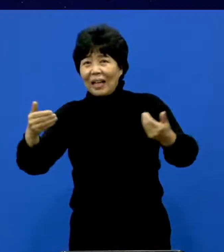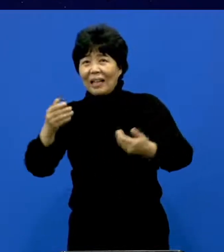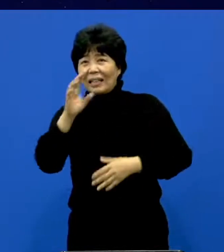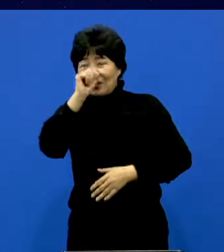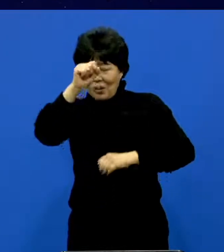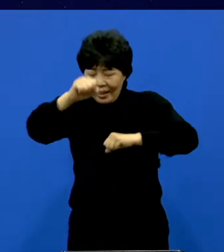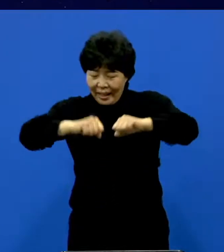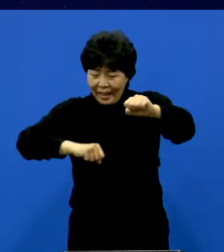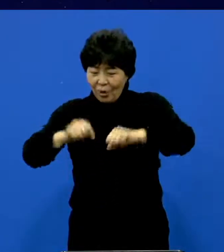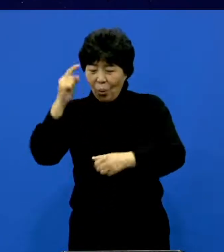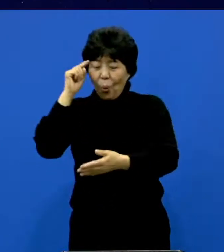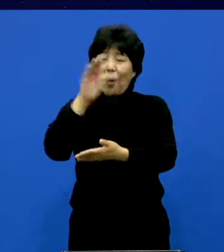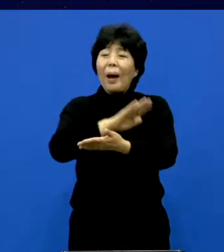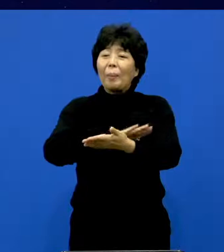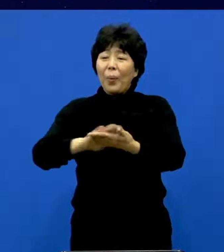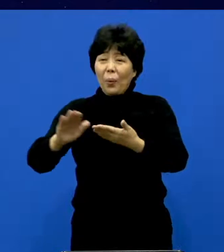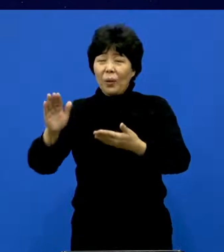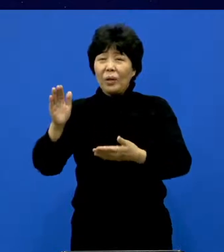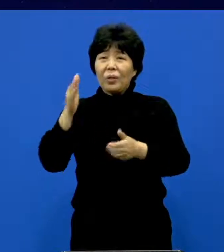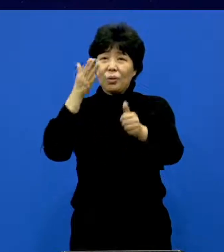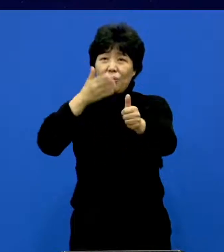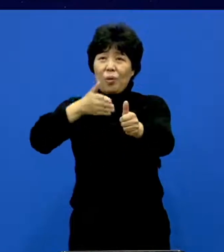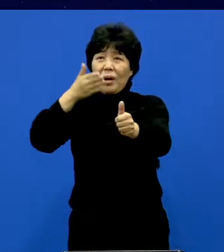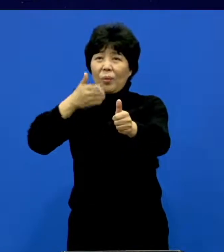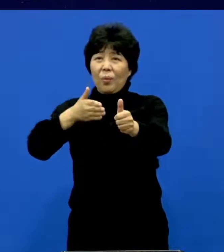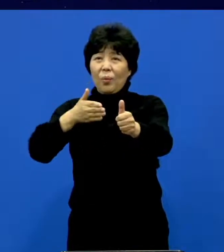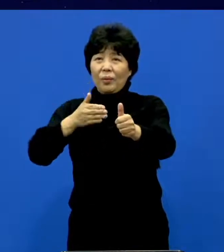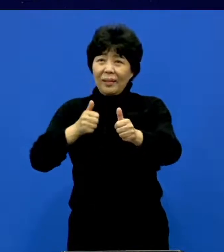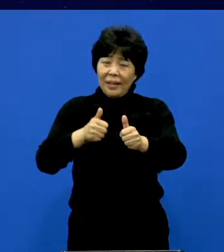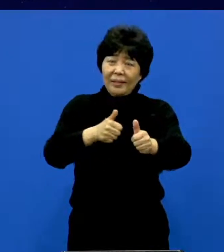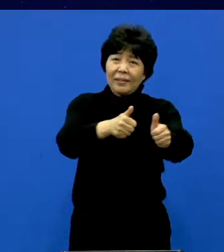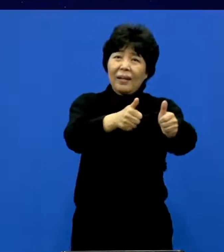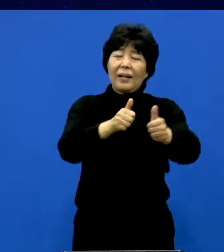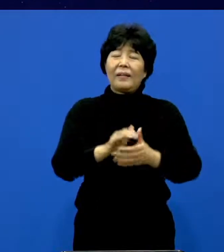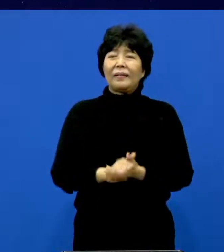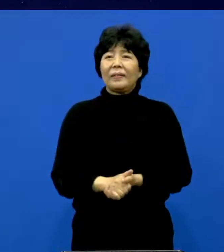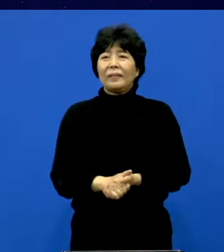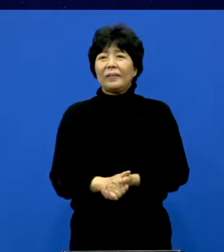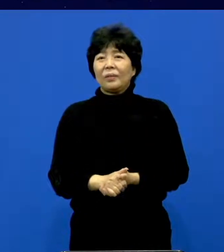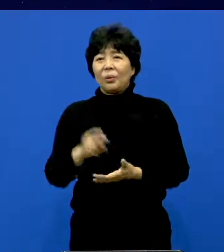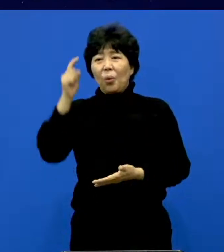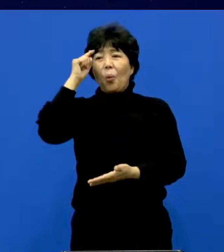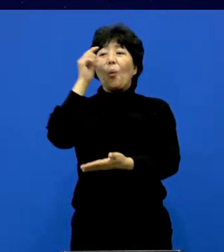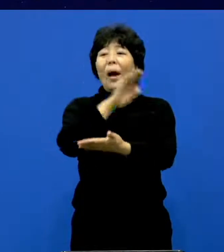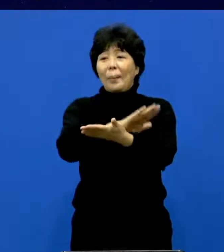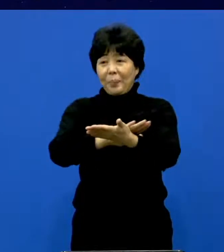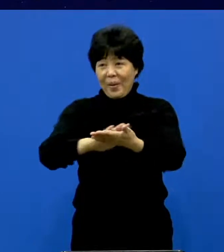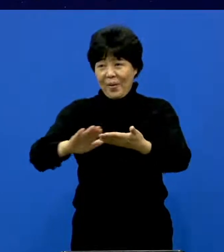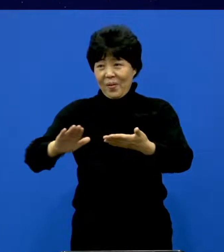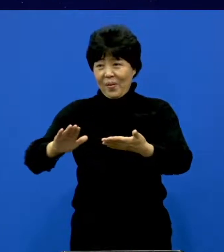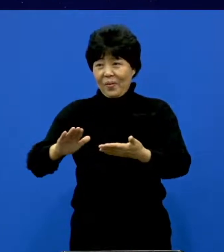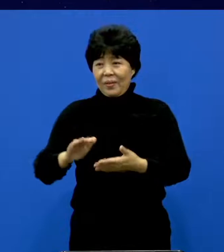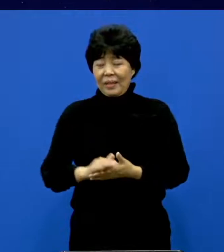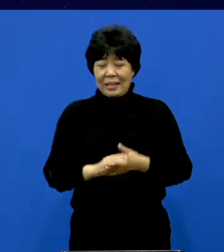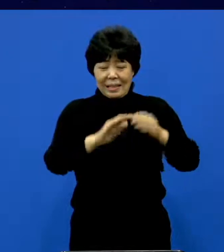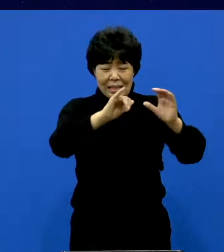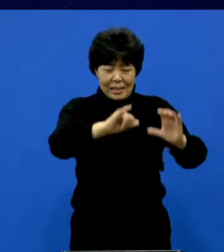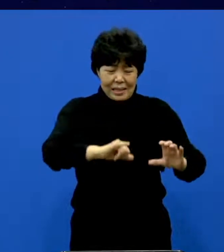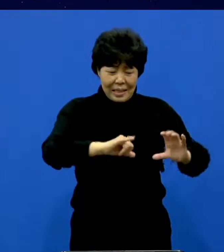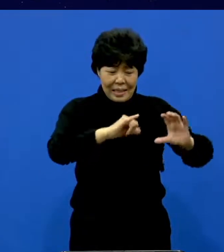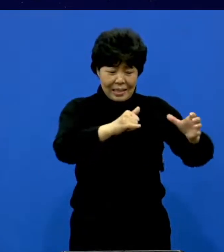그것을 따르라. 이게 초점이 뭐냐? 결국 화평을 말하는 겁니다. 하나님이 원하시는 삶, 세상이 흉내낼 수